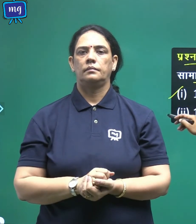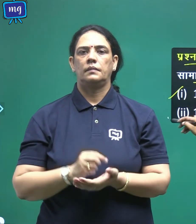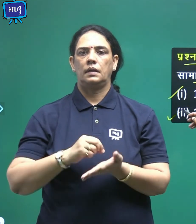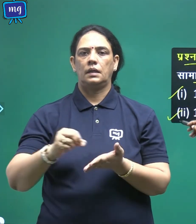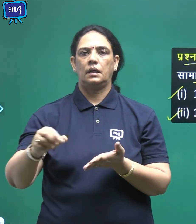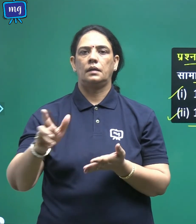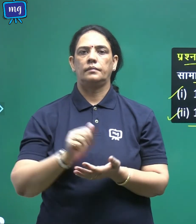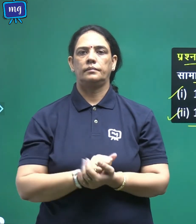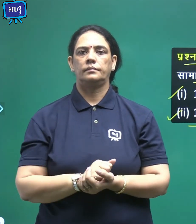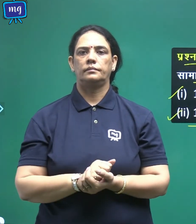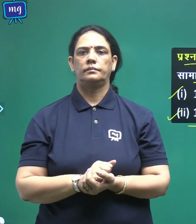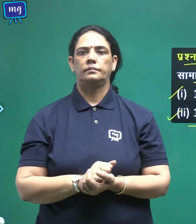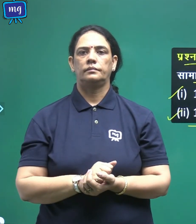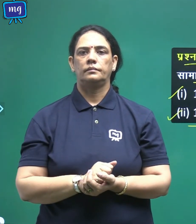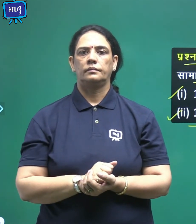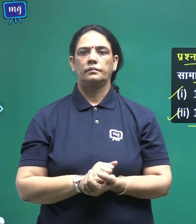लिखिए।